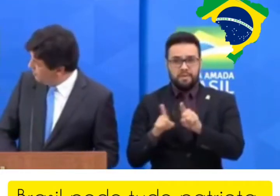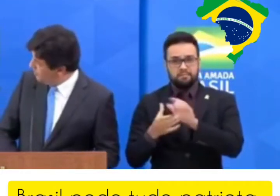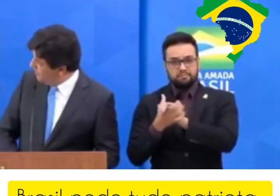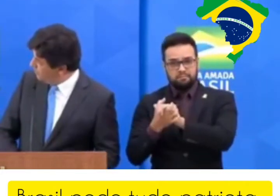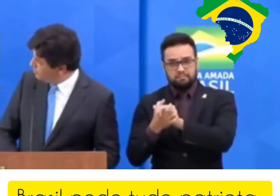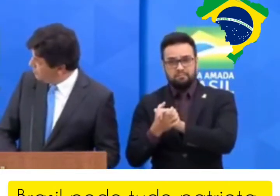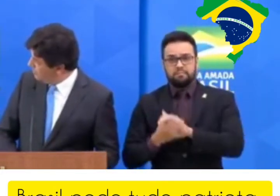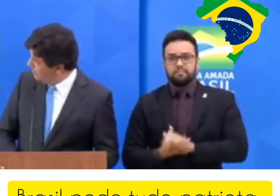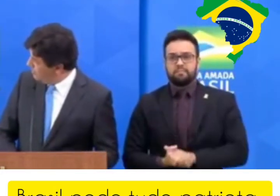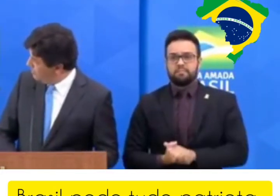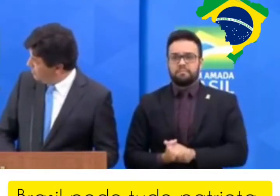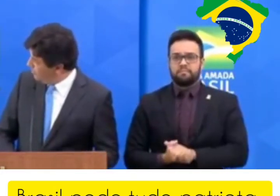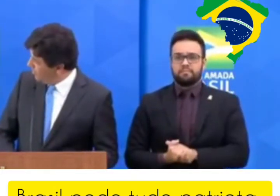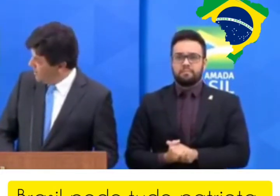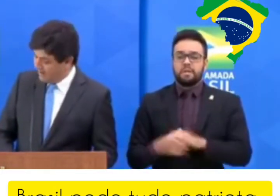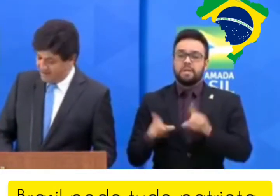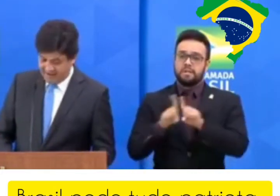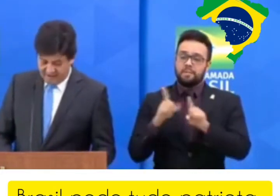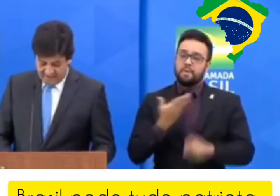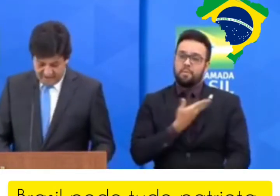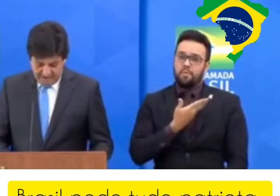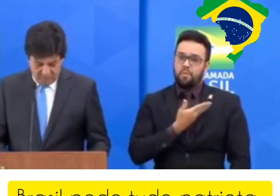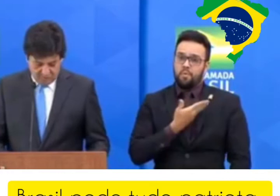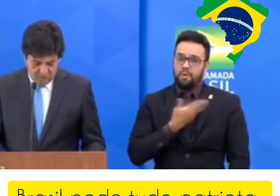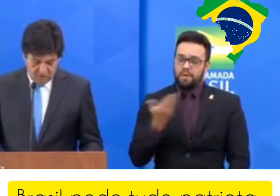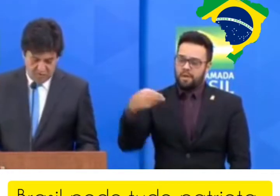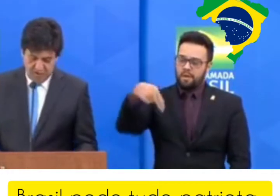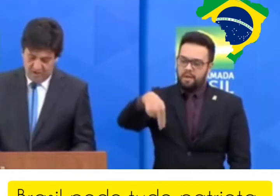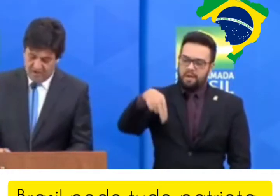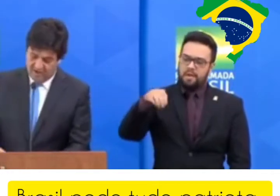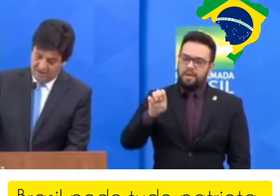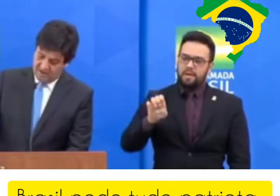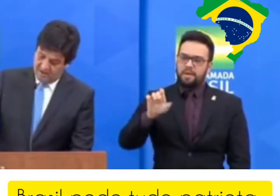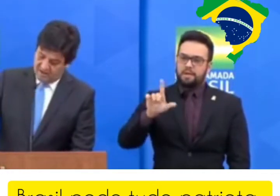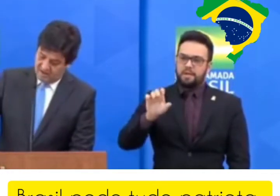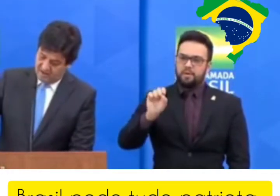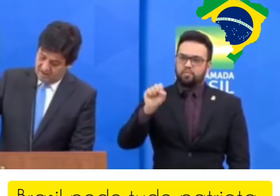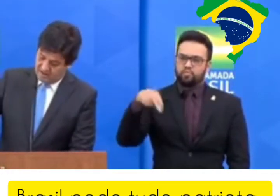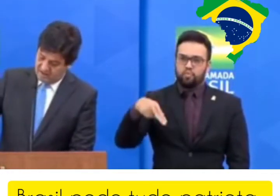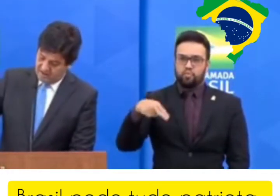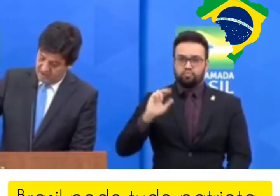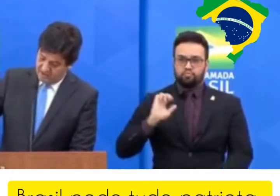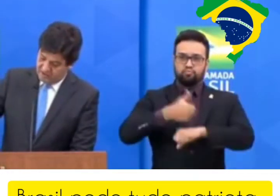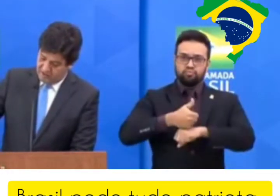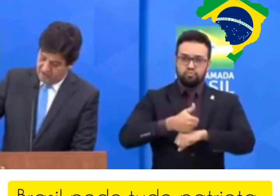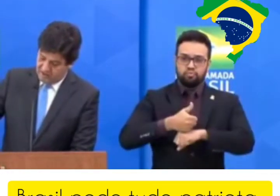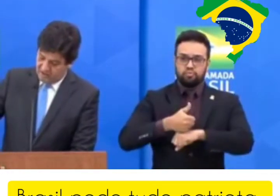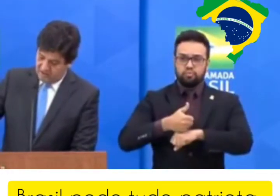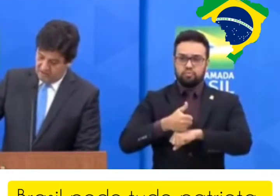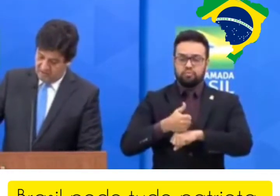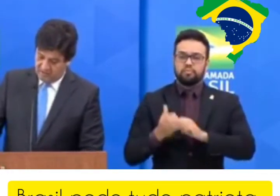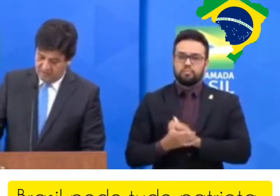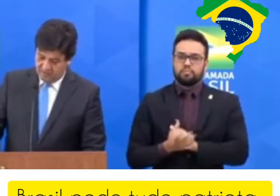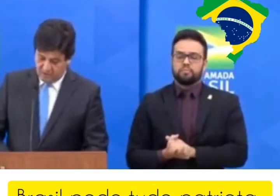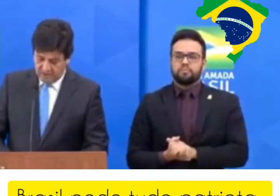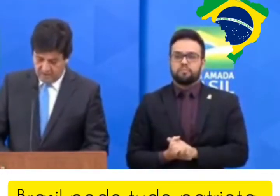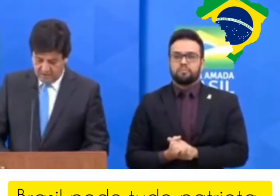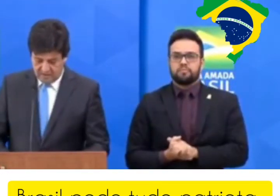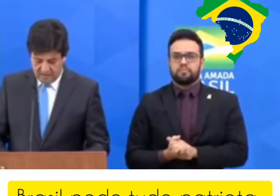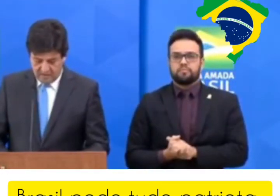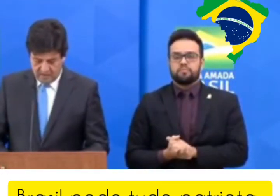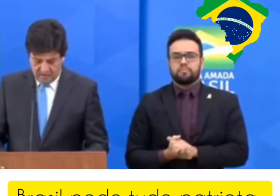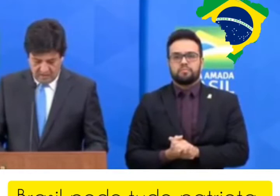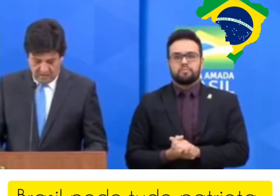Ao Nelson, meu colega, que irá me substituir, a quem desejo